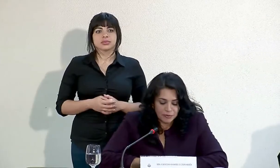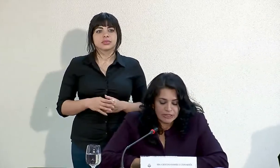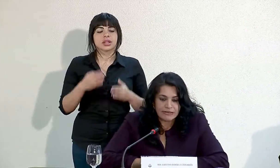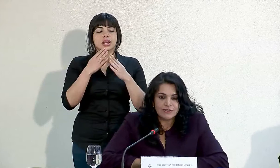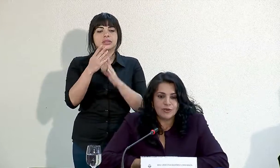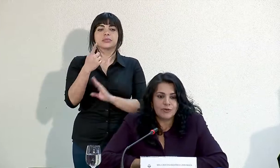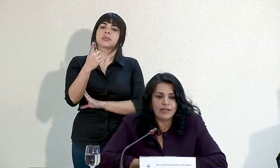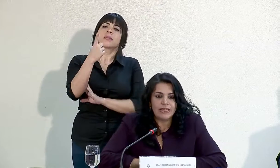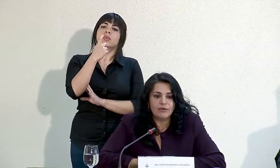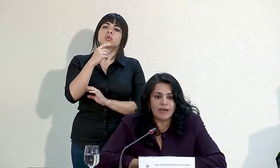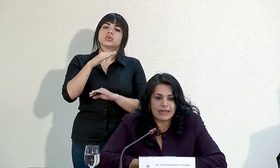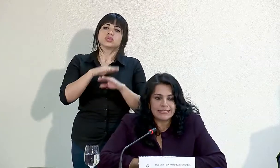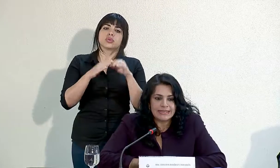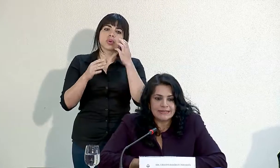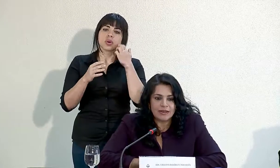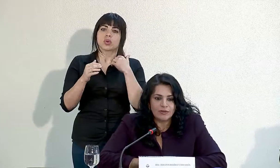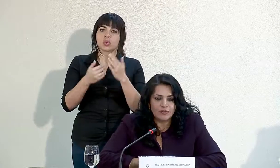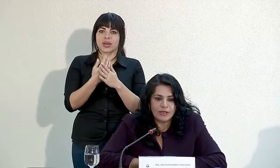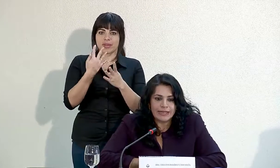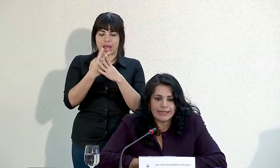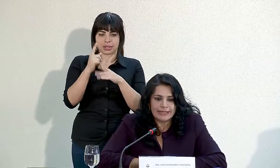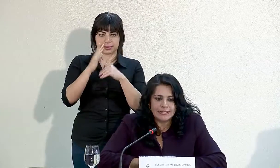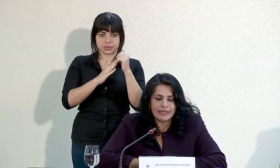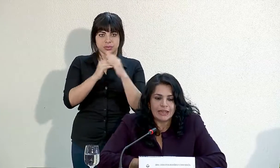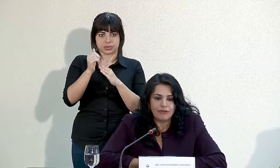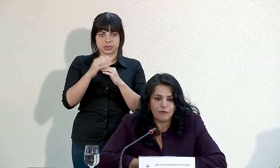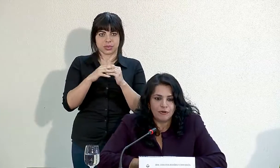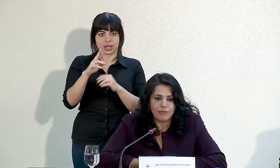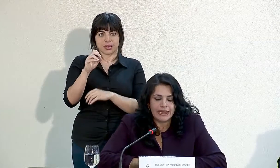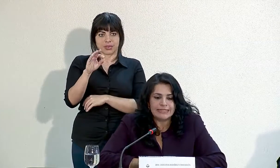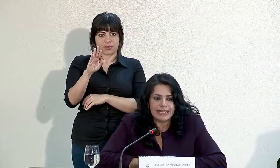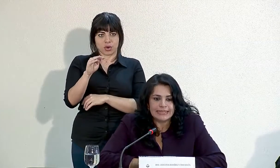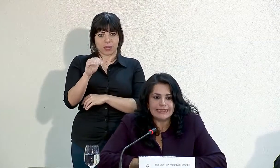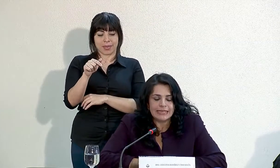Gracias. Me preguntaban sobre la nueva cárcel que se va a construir en la